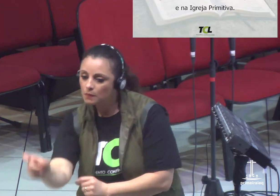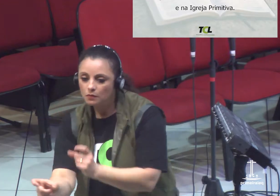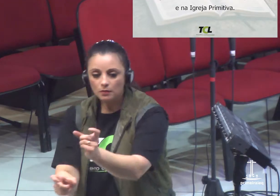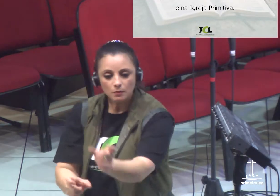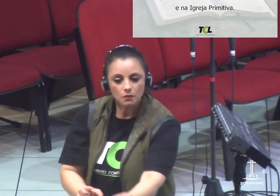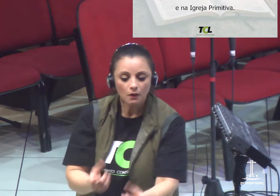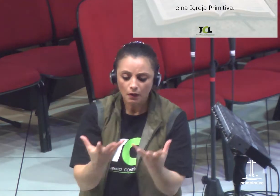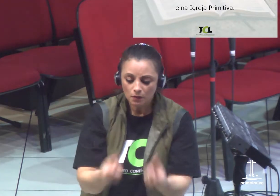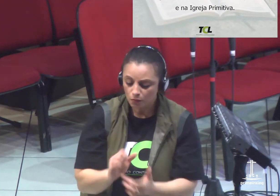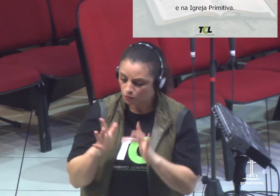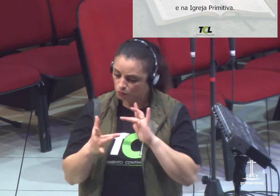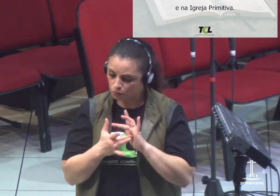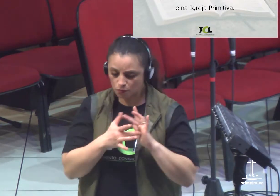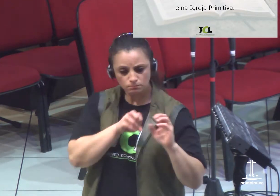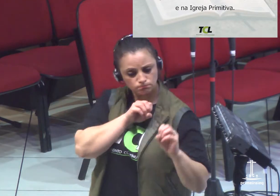na fé,